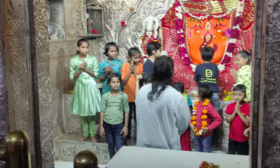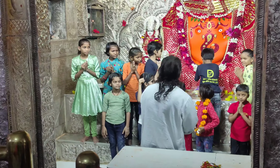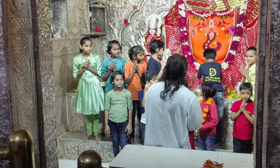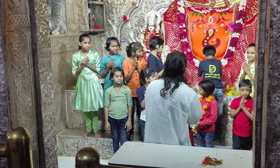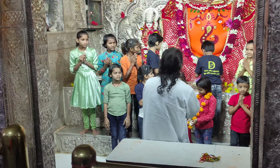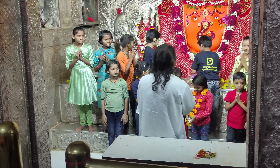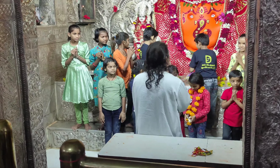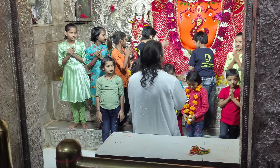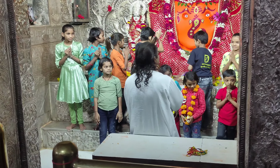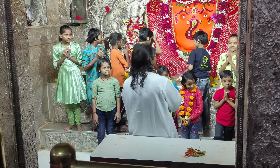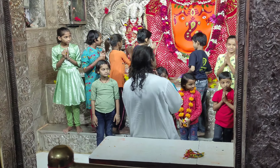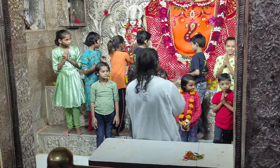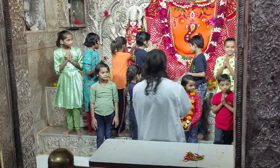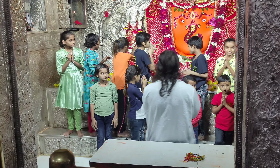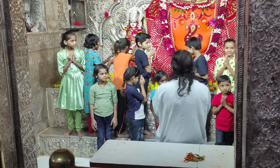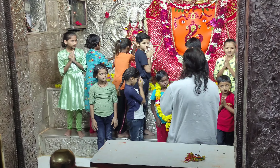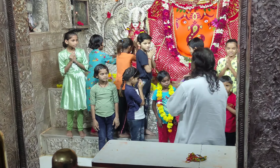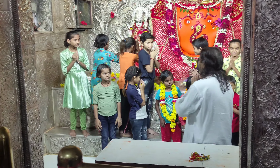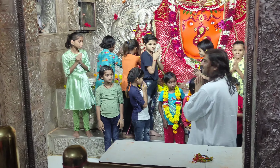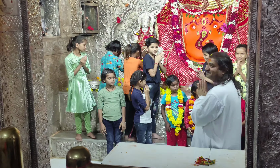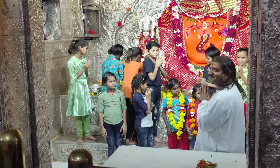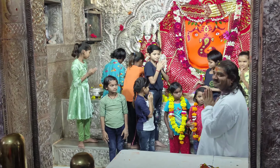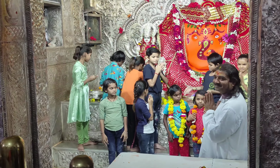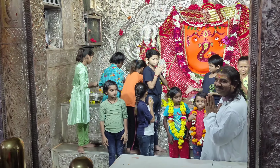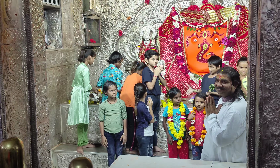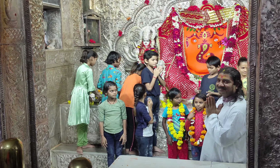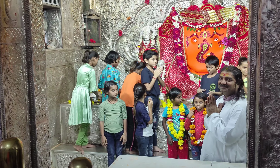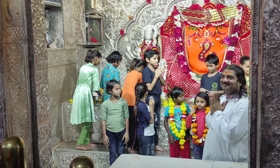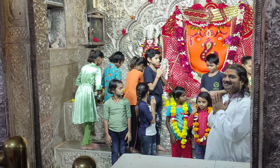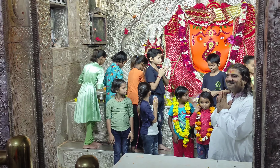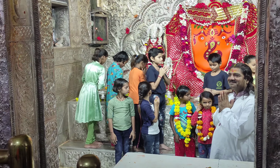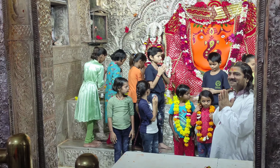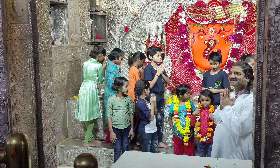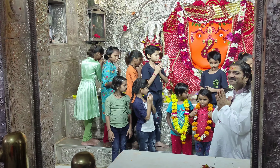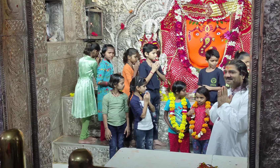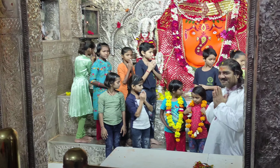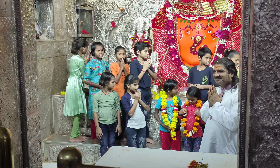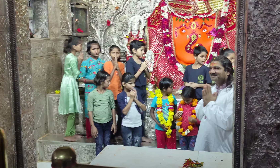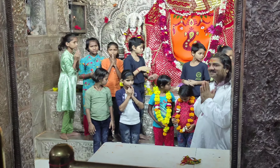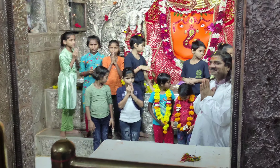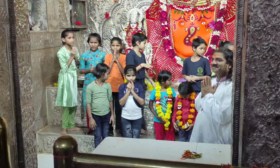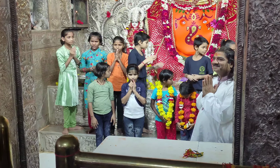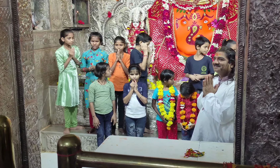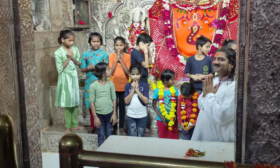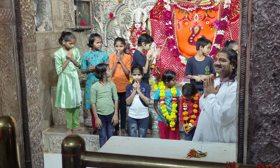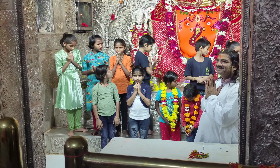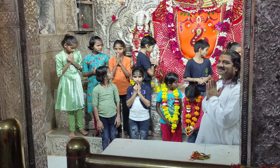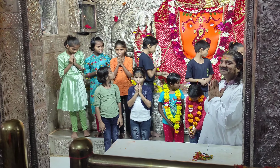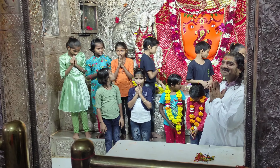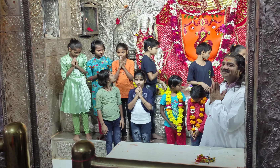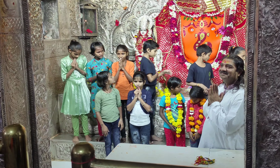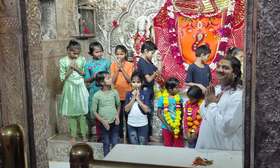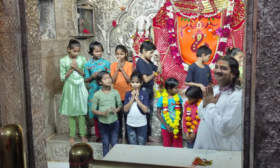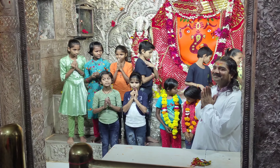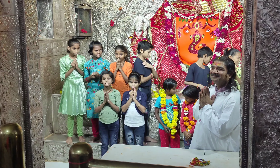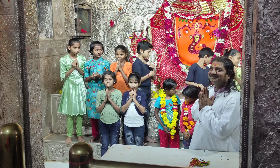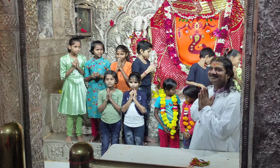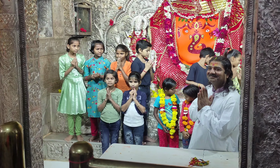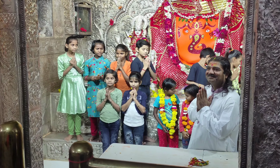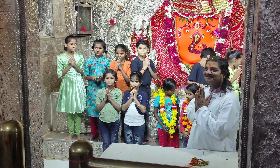ये मुखबधिर बच्चे हैं, कई बच्चे इसमें से अनाथ भी हैं मुखबधिर के अलावा, मुखबधिर के साथ बाकी बच्चे पंडित जी अंदर नहीं कुर्ती